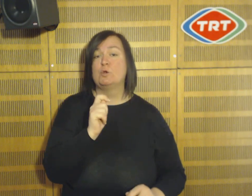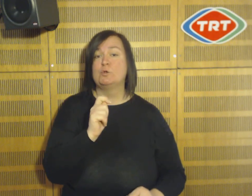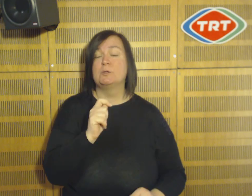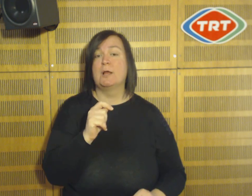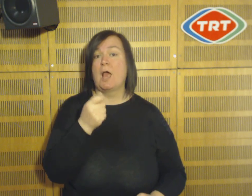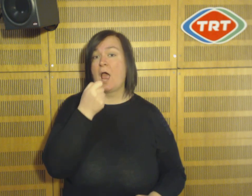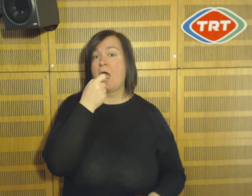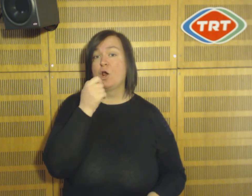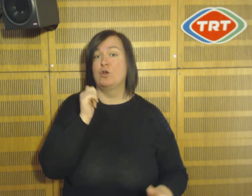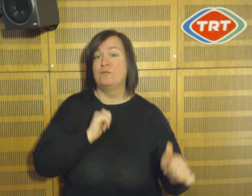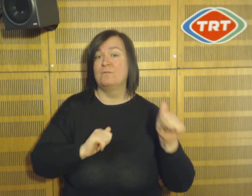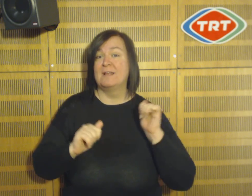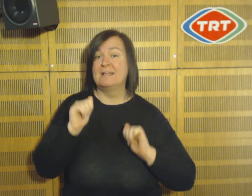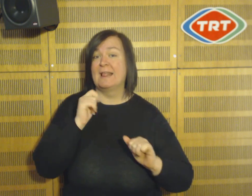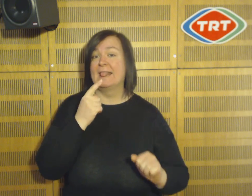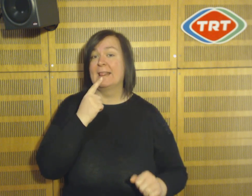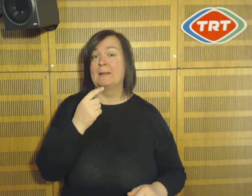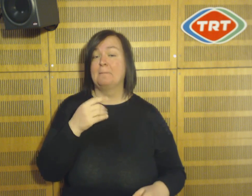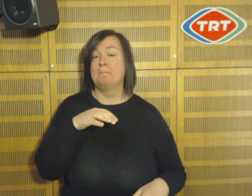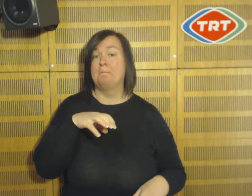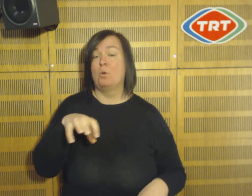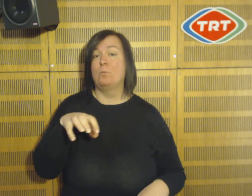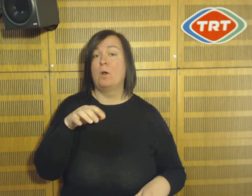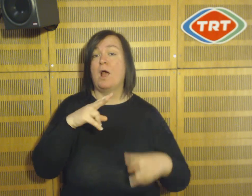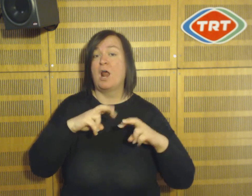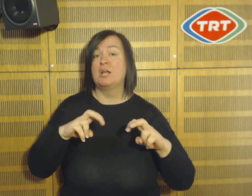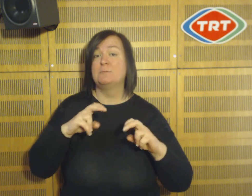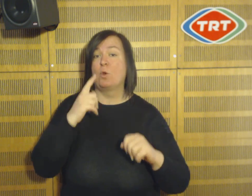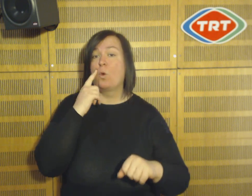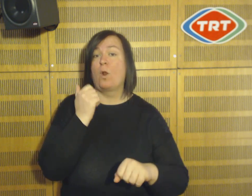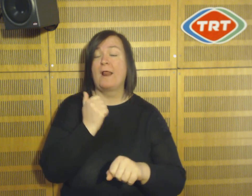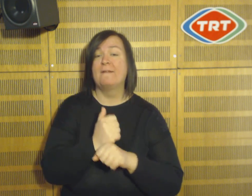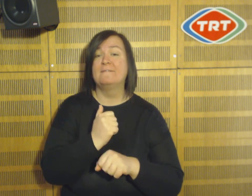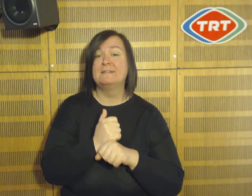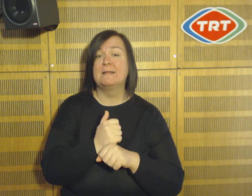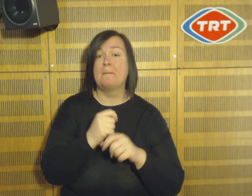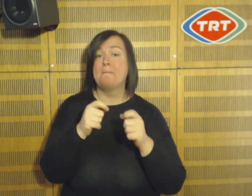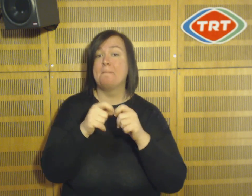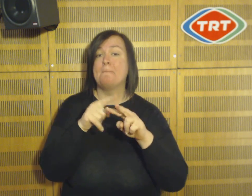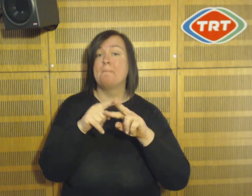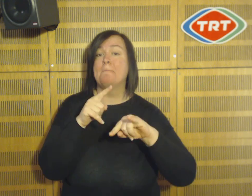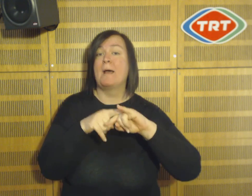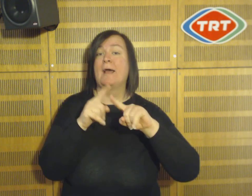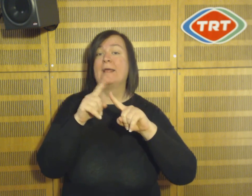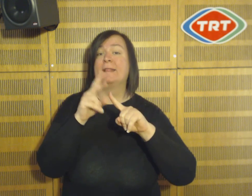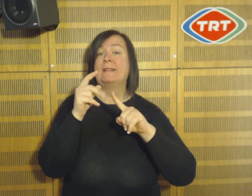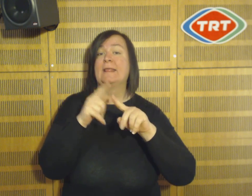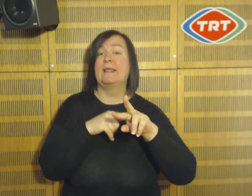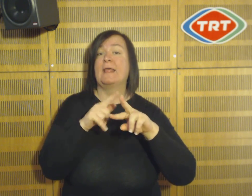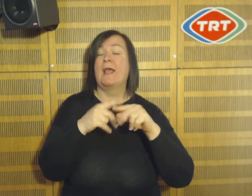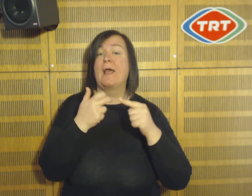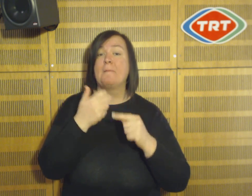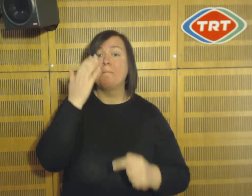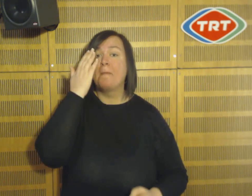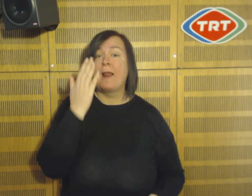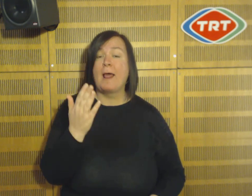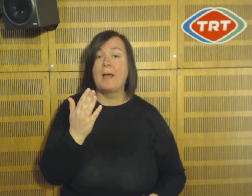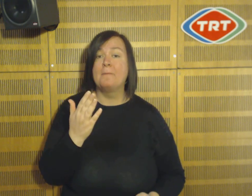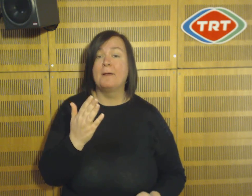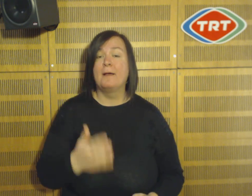Ankara Üniversitesi Dil Bilimi bölümü araştırma görevlisi Bahtiyar makaroğlu karşımızda Merhabalar sayın makaroğlu Merhaba